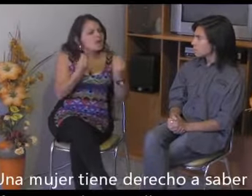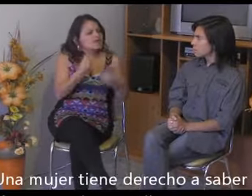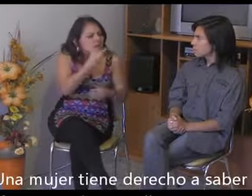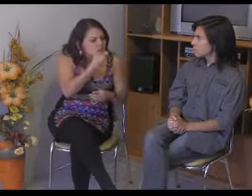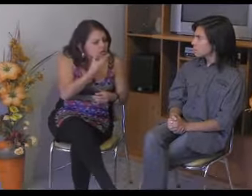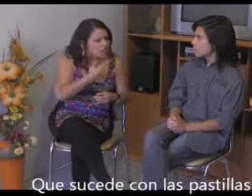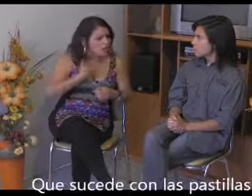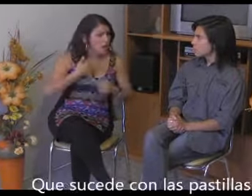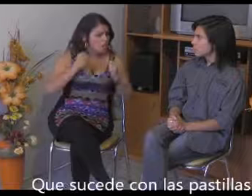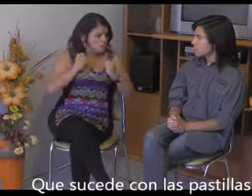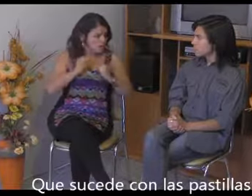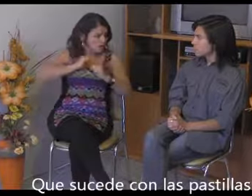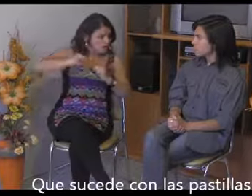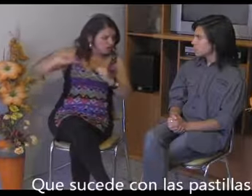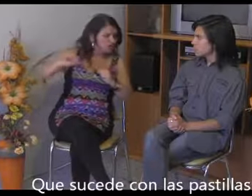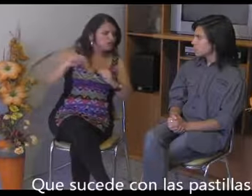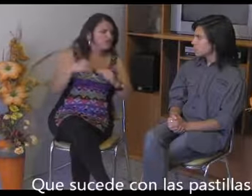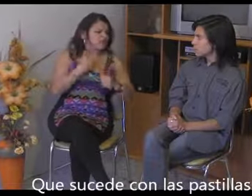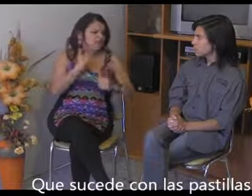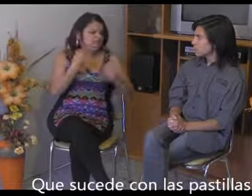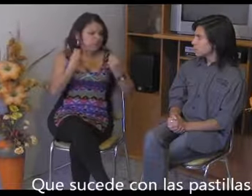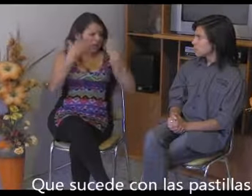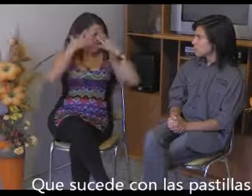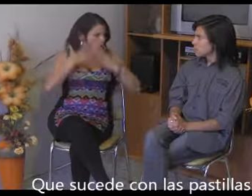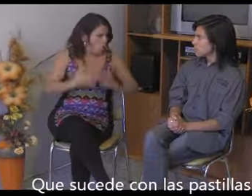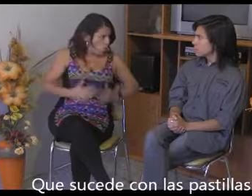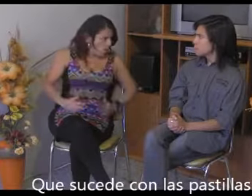cómo tomar las pastillas, qué pasa con las pastillas anticonceptivas,